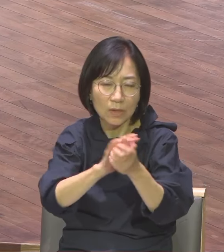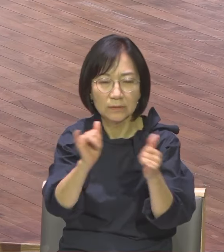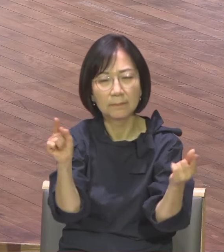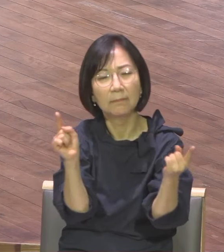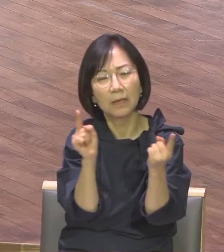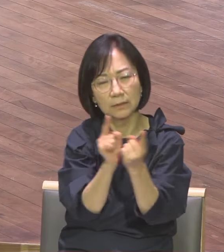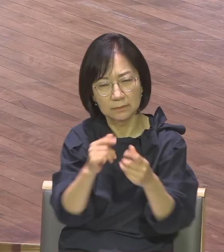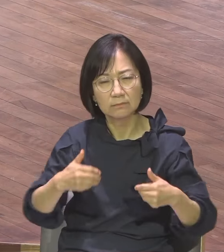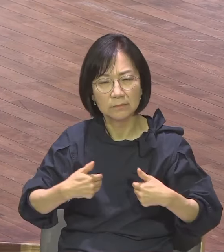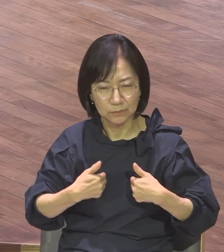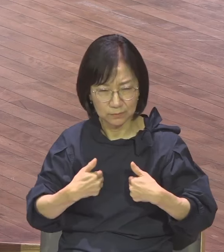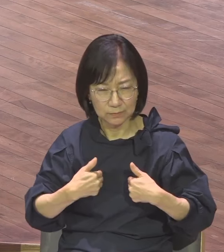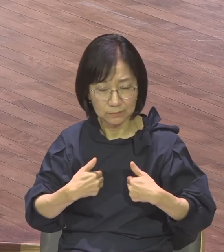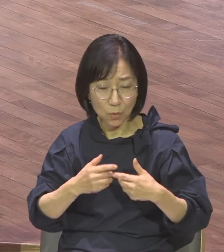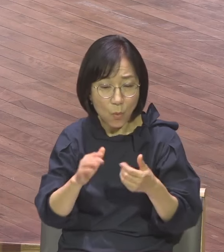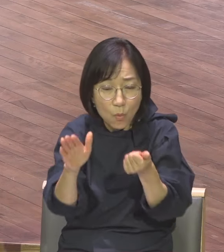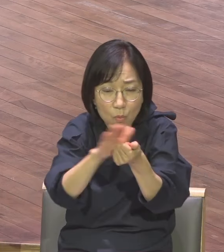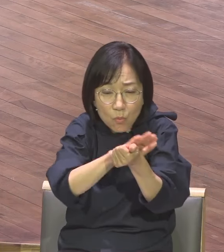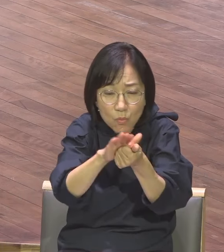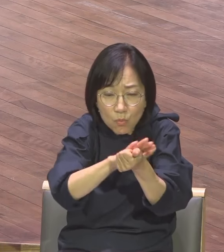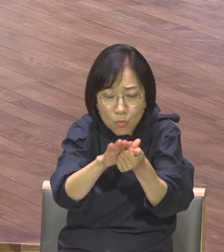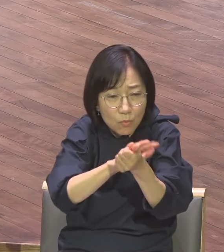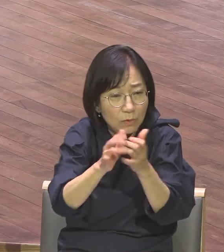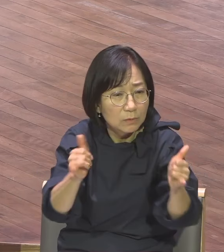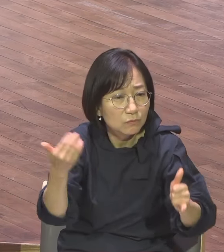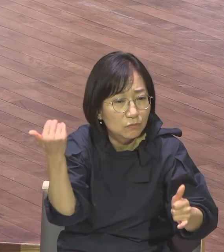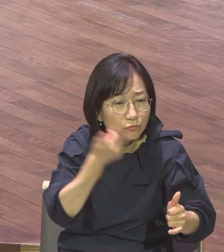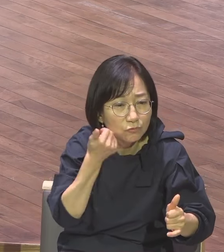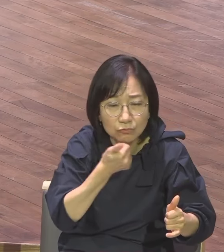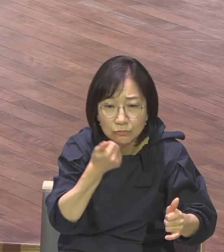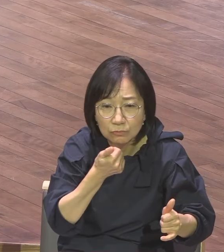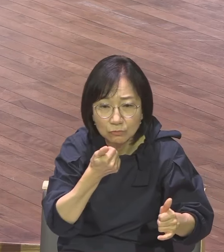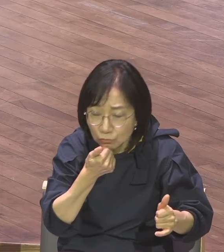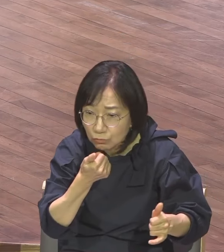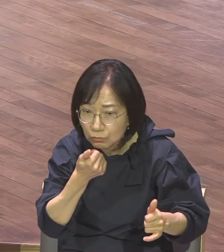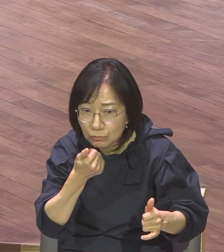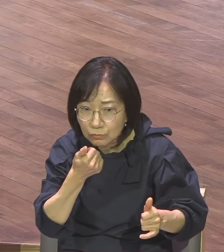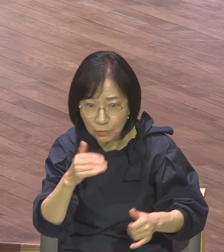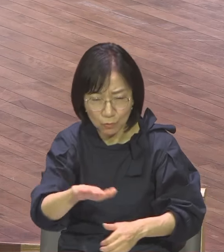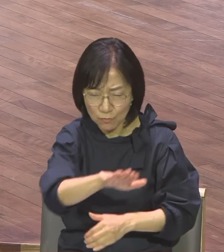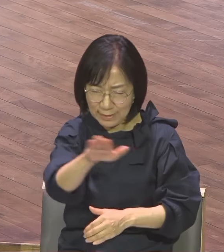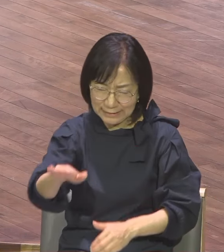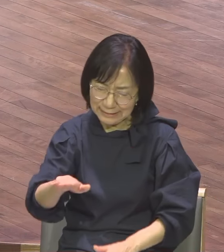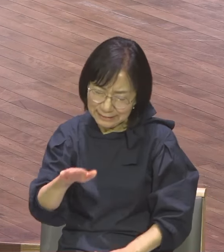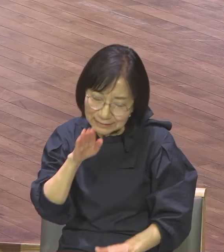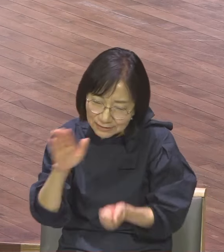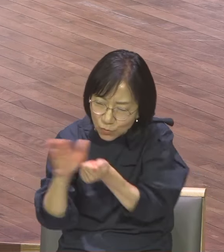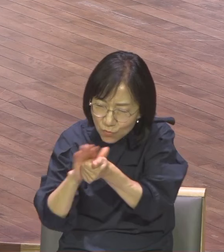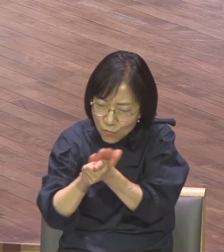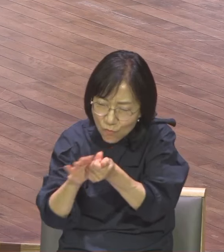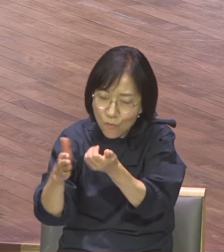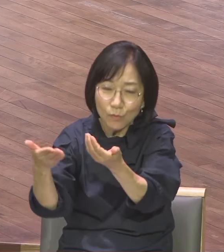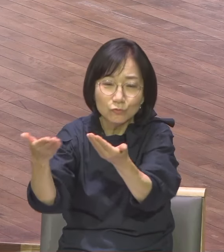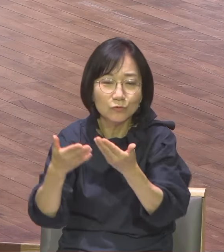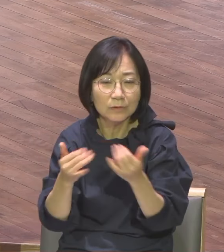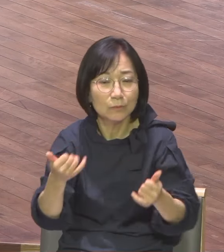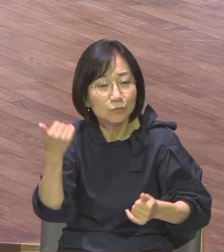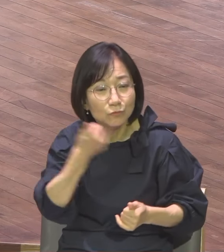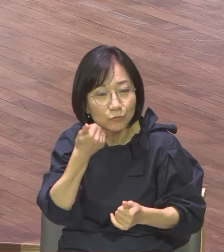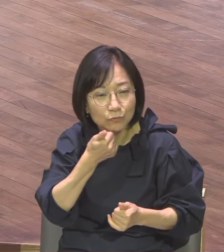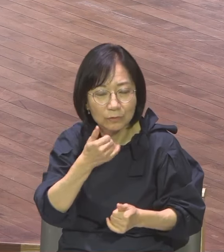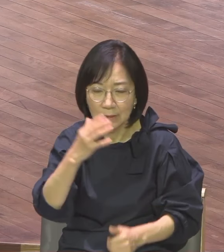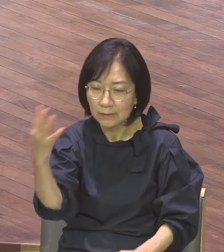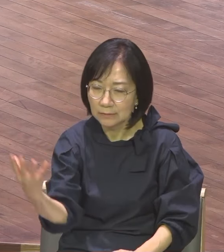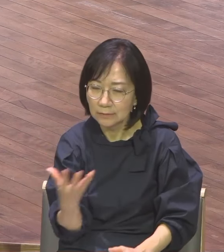계속 강조합니다. 그렇다면 우리 인생에 참된 위로자가 누구냐? 이거예요. 우리의 위로자가 누구예요? 성삼위